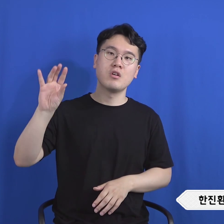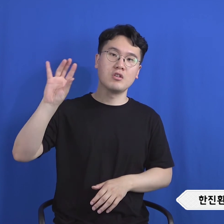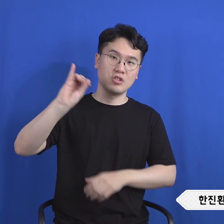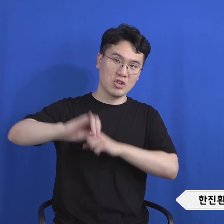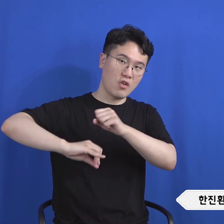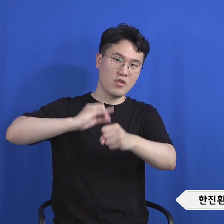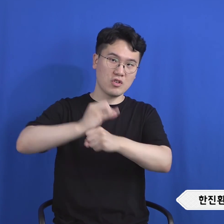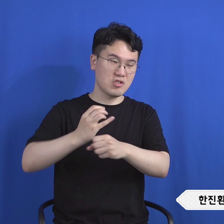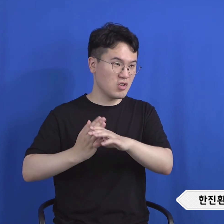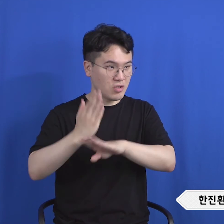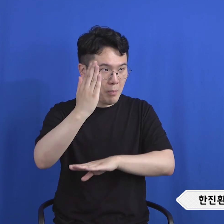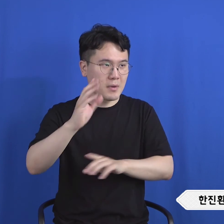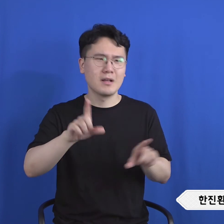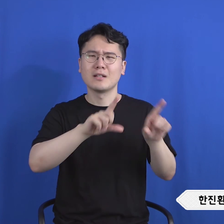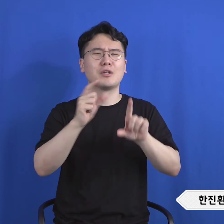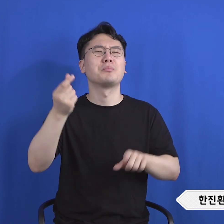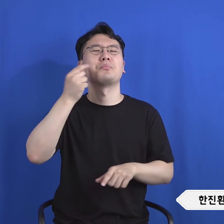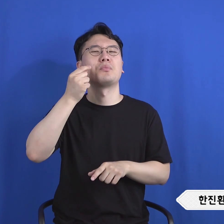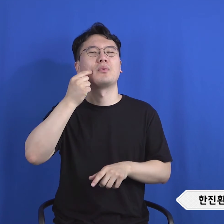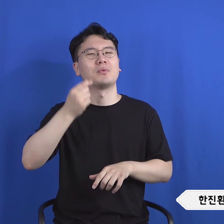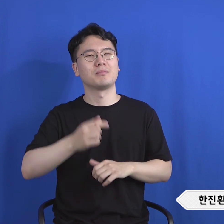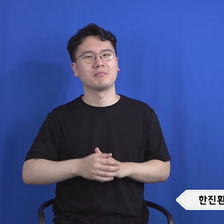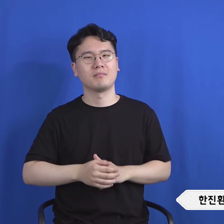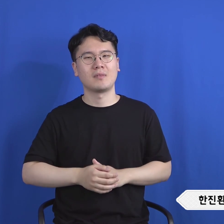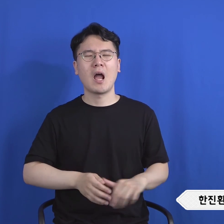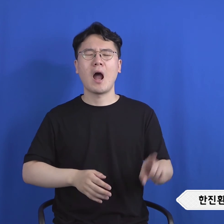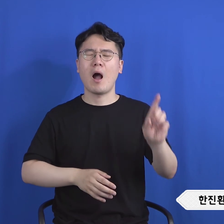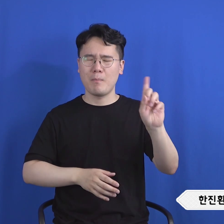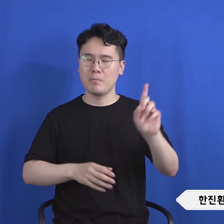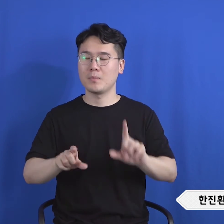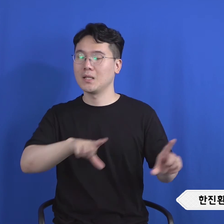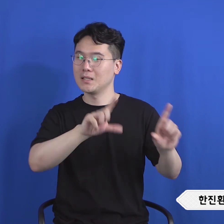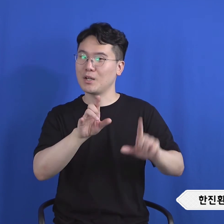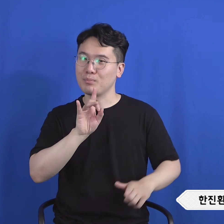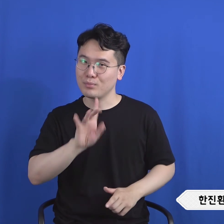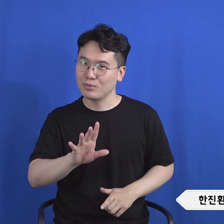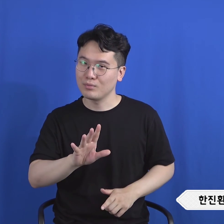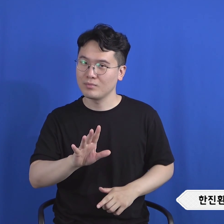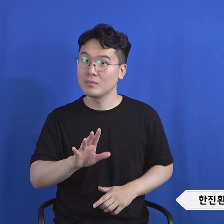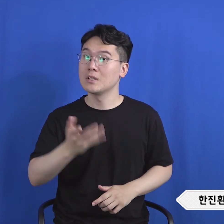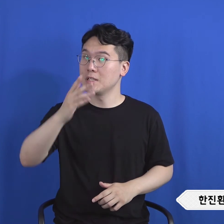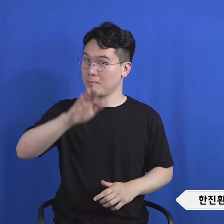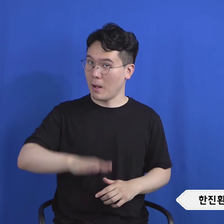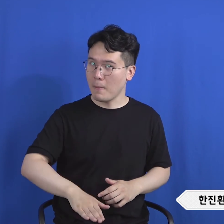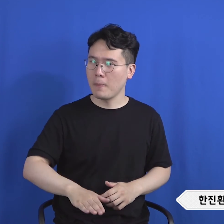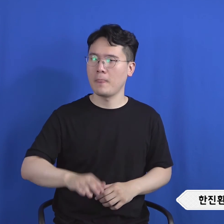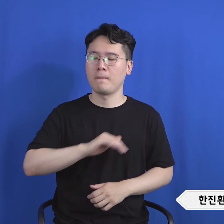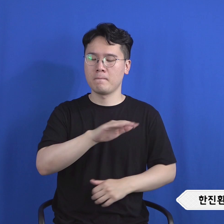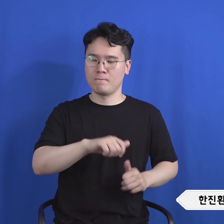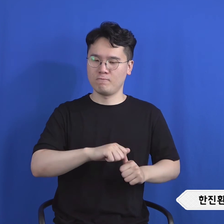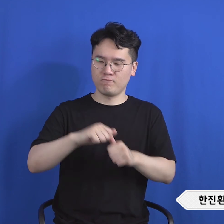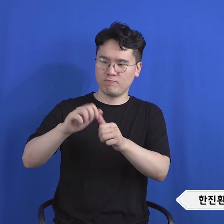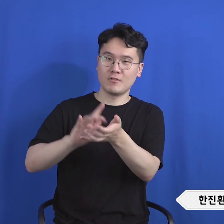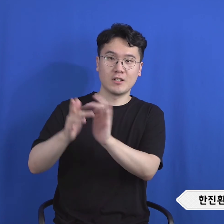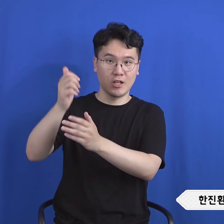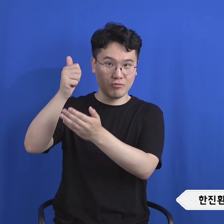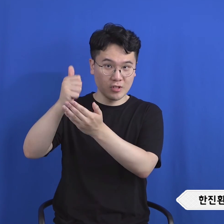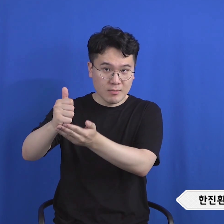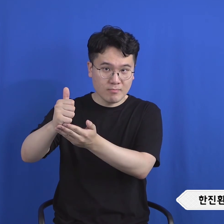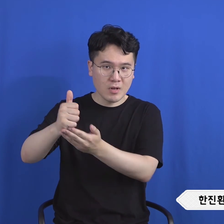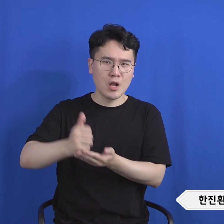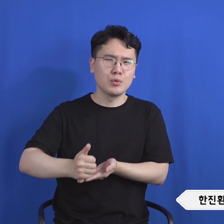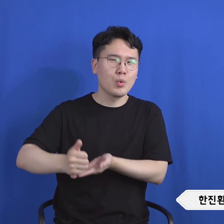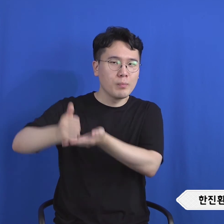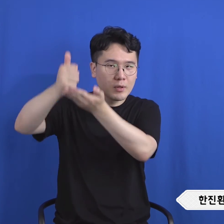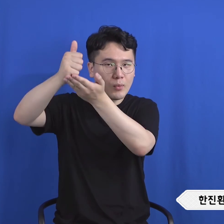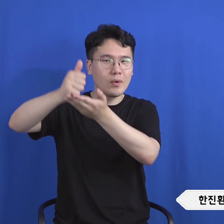있는 것도 아니고 단 한 번 사는 생인데, 그 한 번의 생을 이렇게 우리를 건져 구원해 주신 예수님을